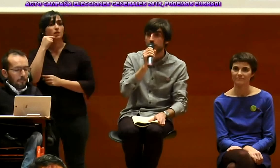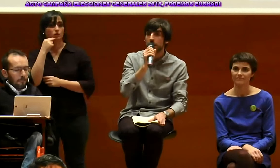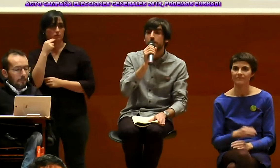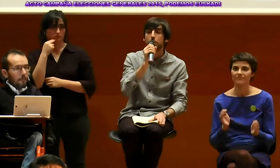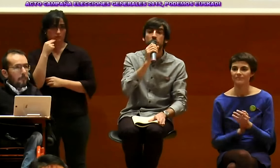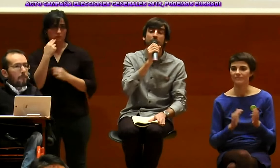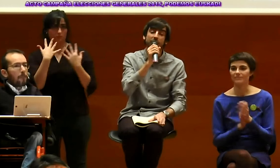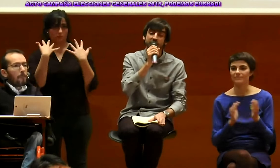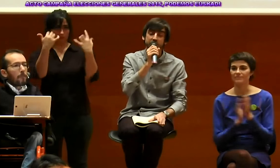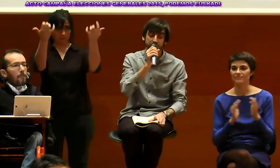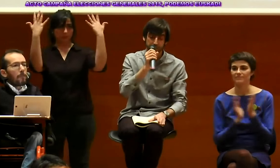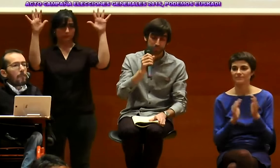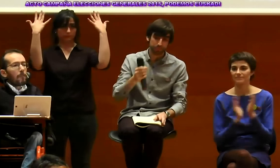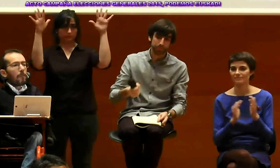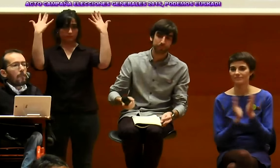hacían.